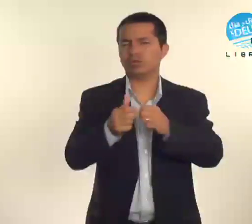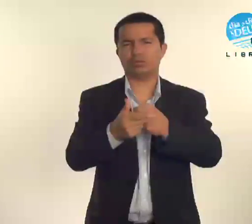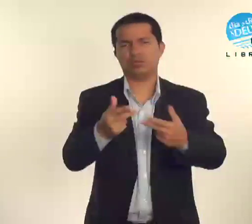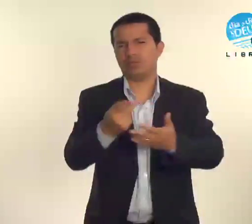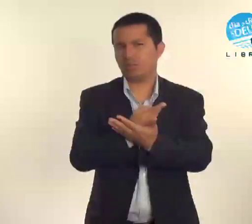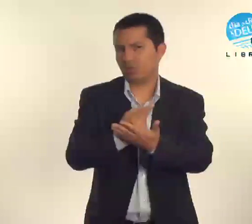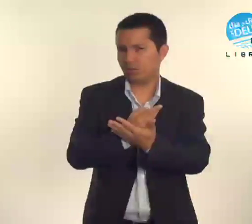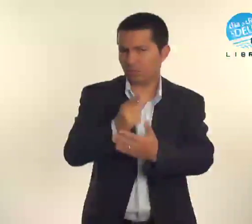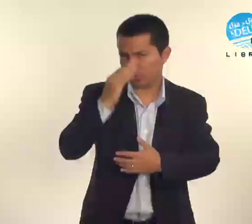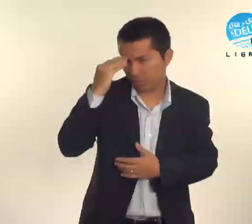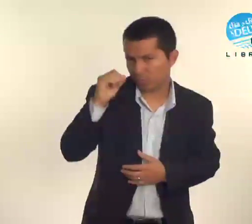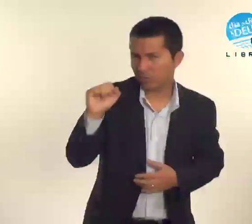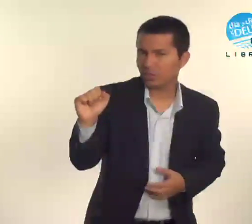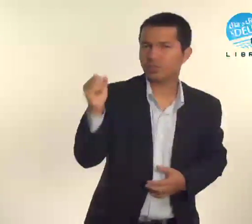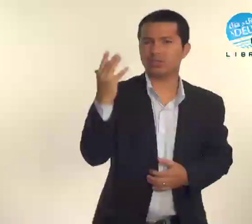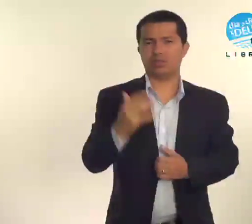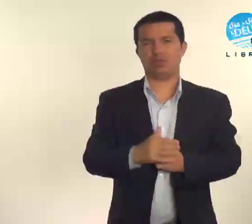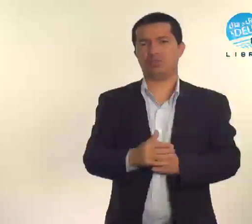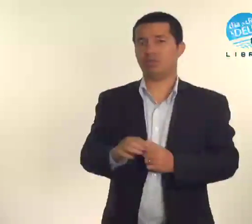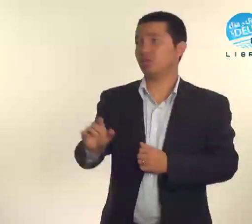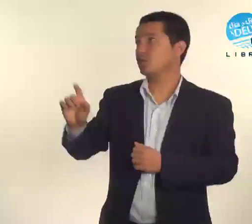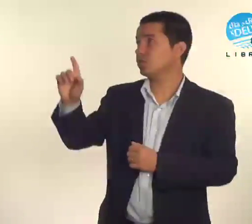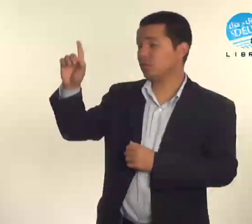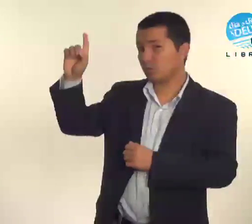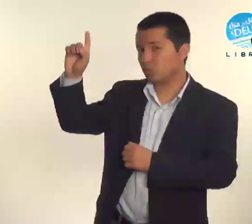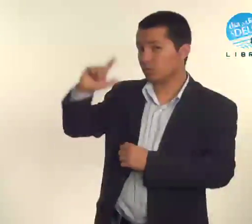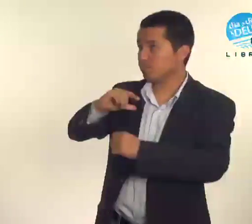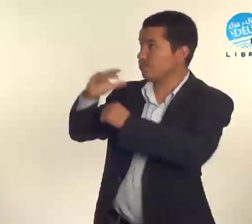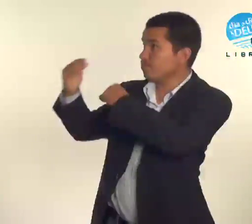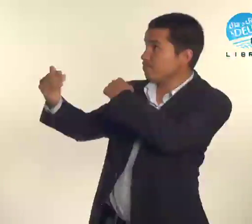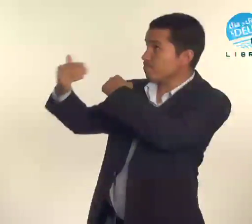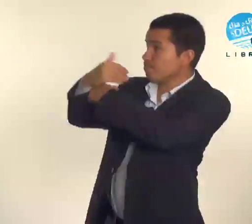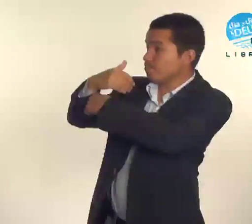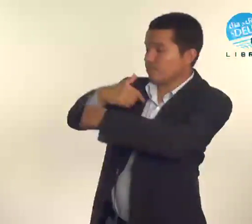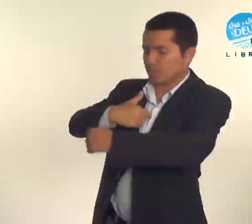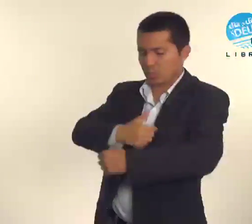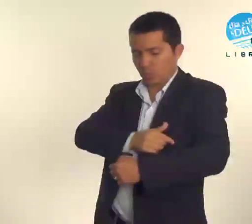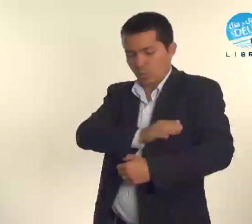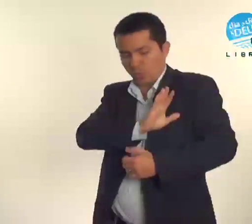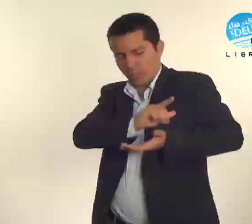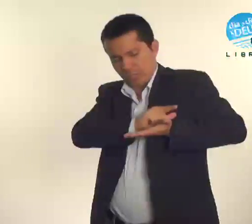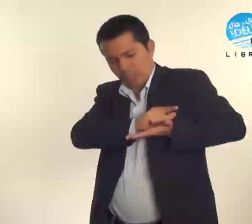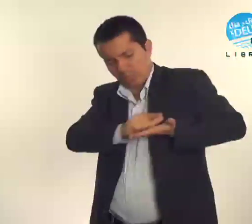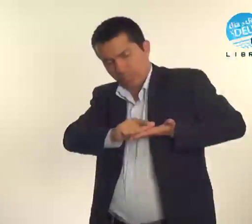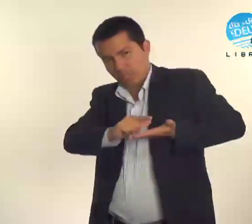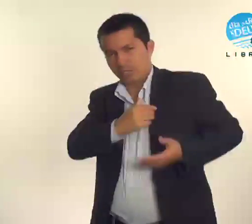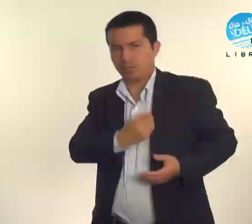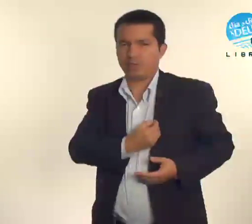feito. Sabe, quando Deus entra nessa história do